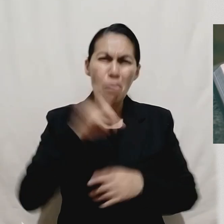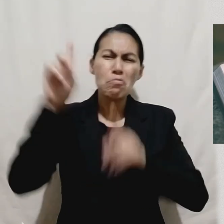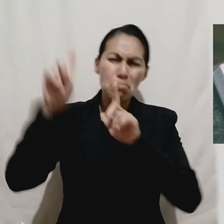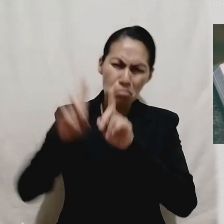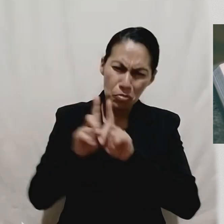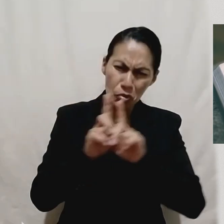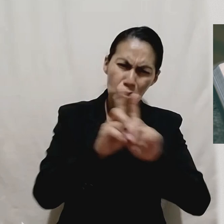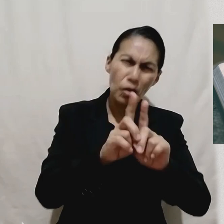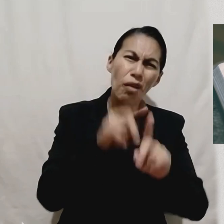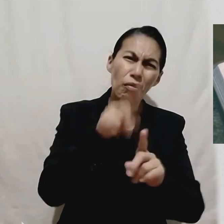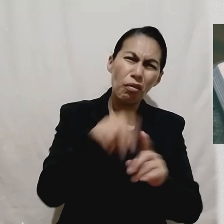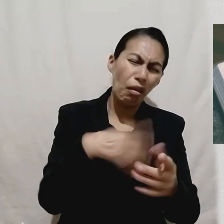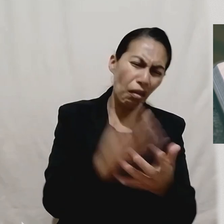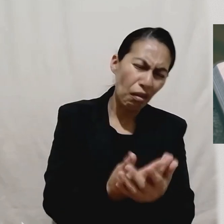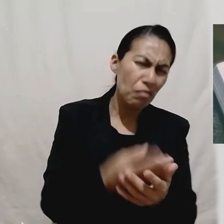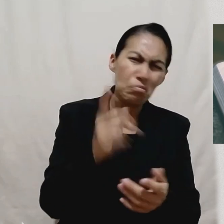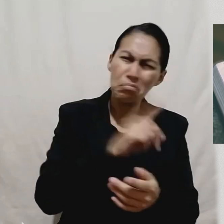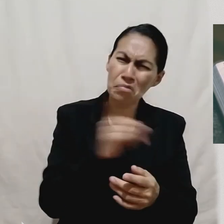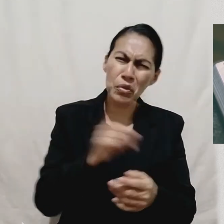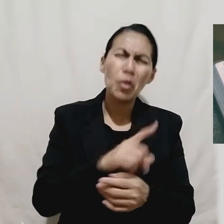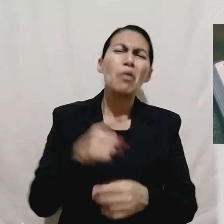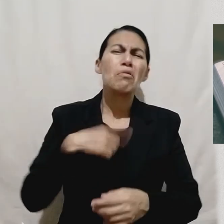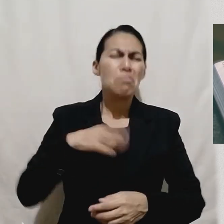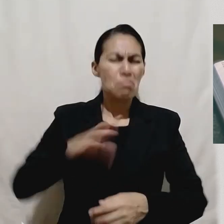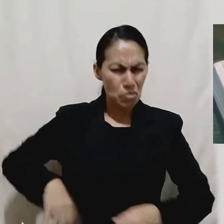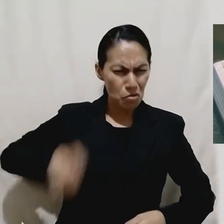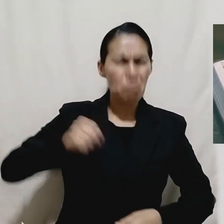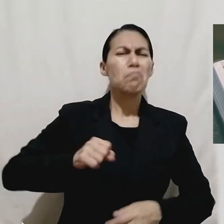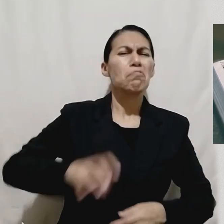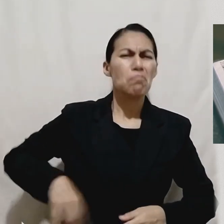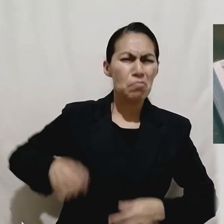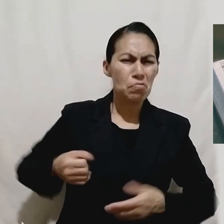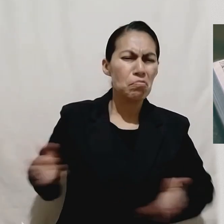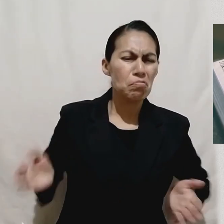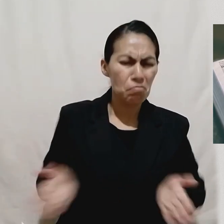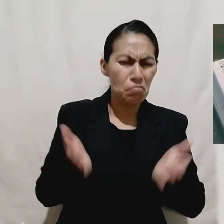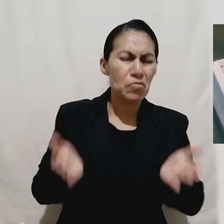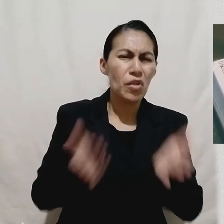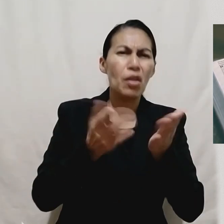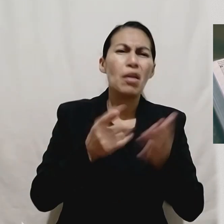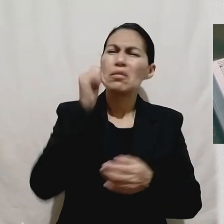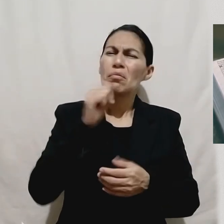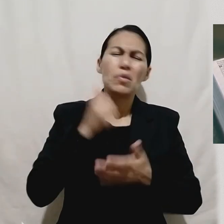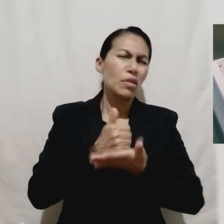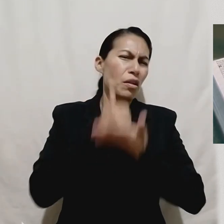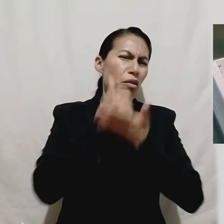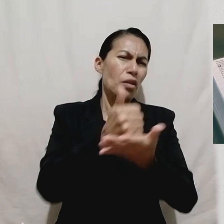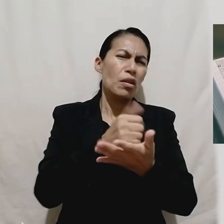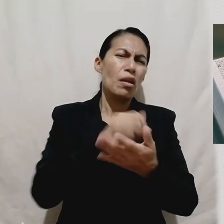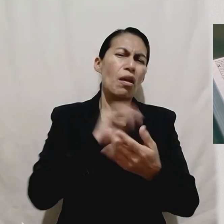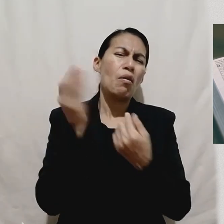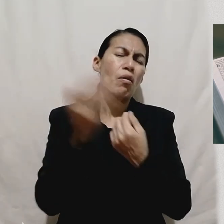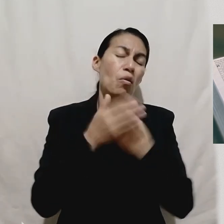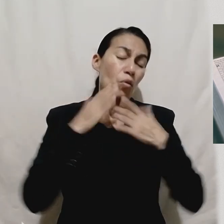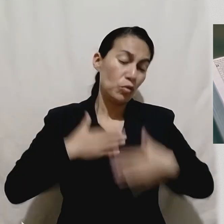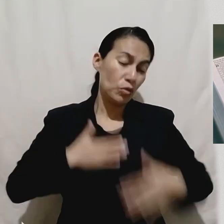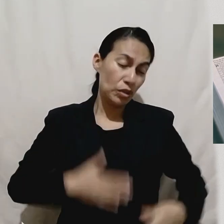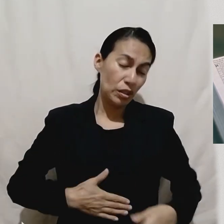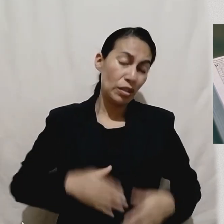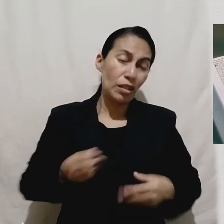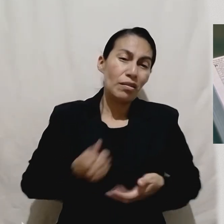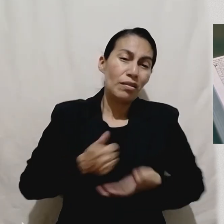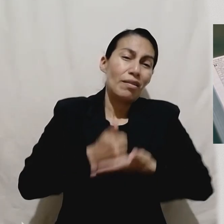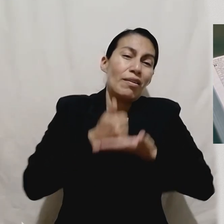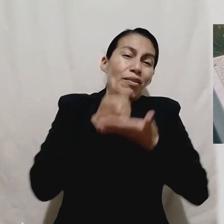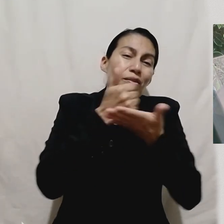contigo no desmayes porque yo soy tu Dios que te esfuerzo siempre te ayudaré y siempre te sustentaré con la diestra de mi justicia es uno de mis